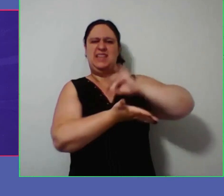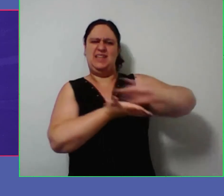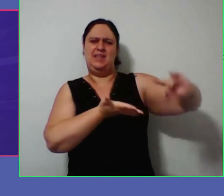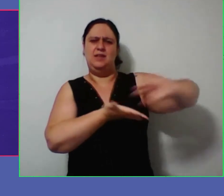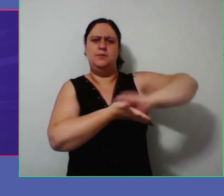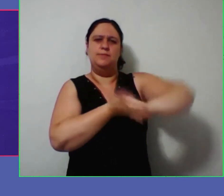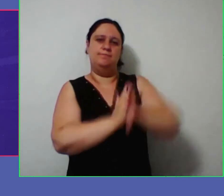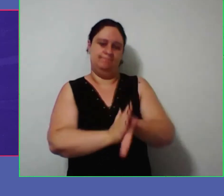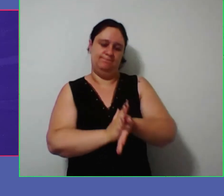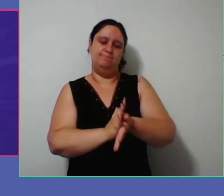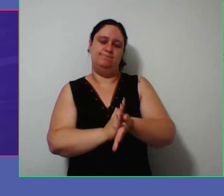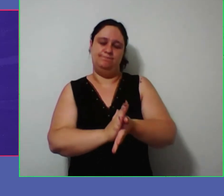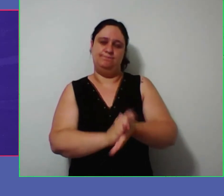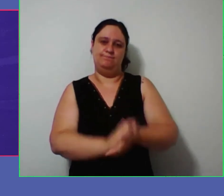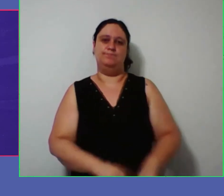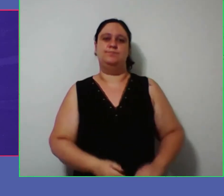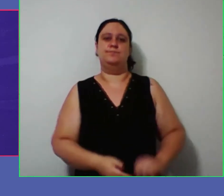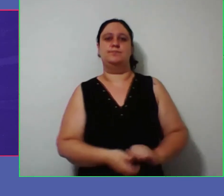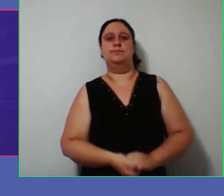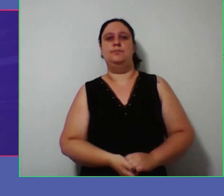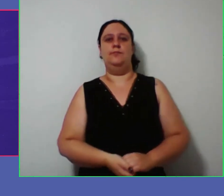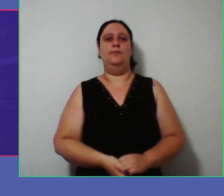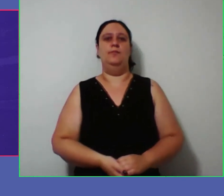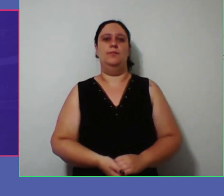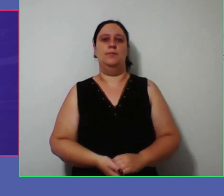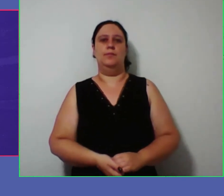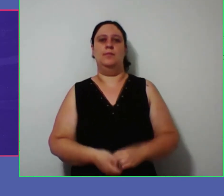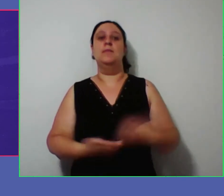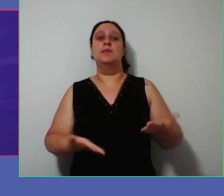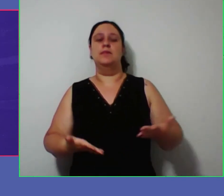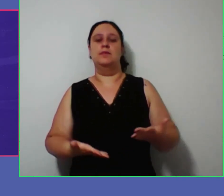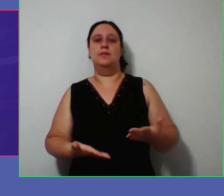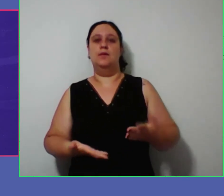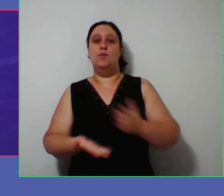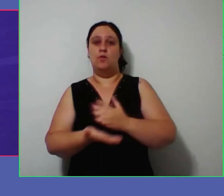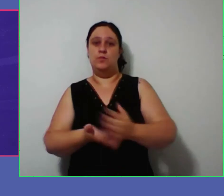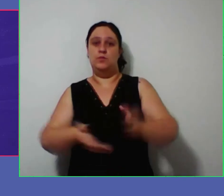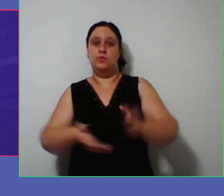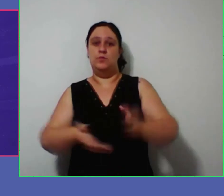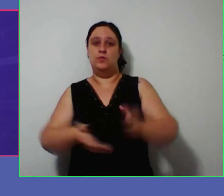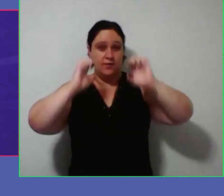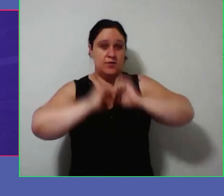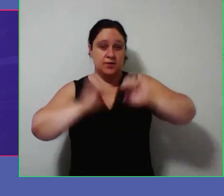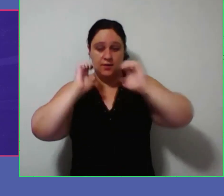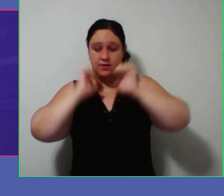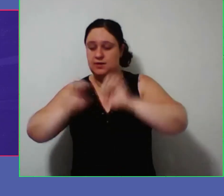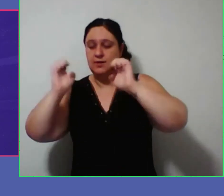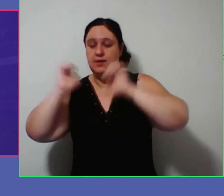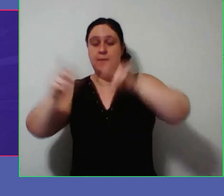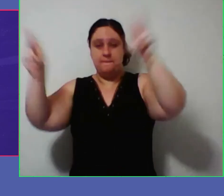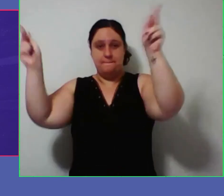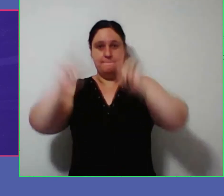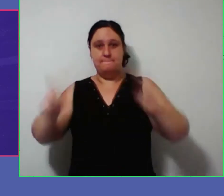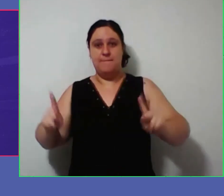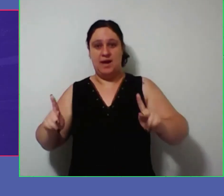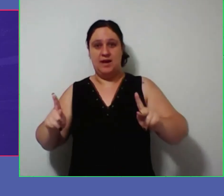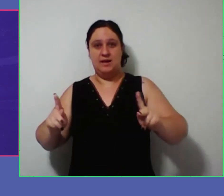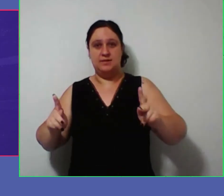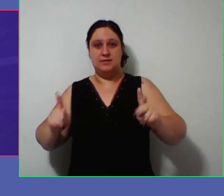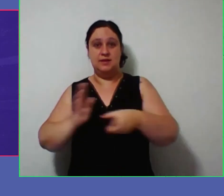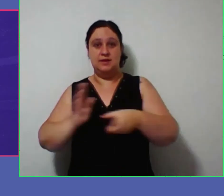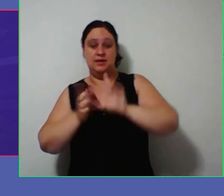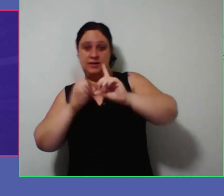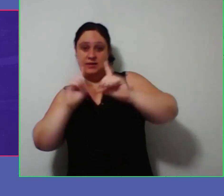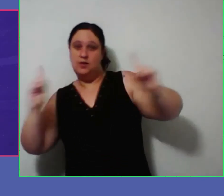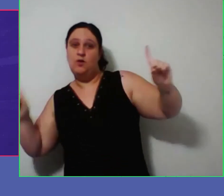inimizade. E vindo, evangelizou a paz a vós outros que estáveis longe, e paz também aos que